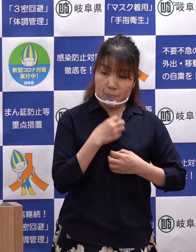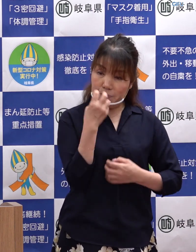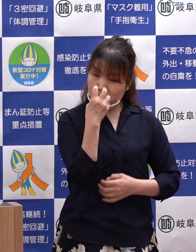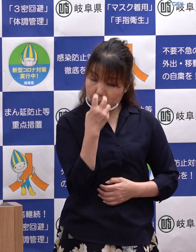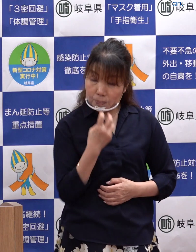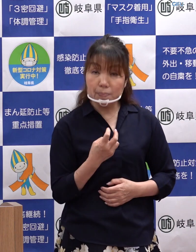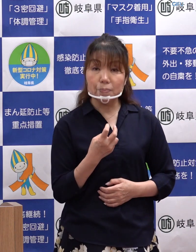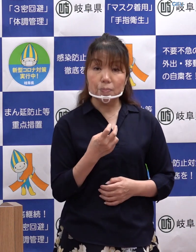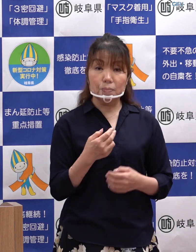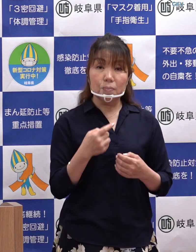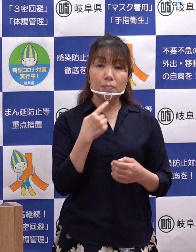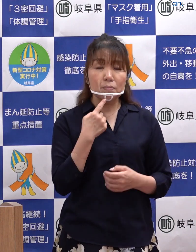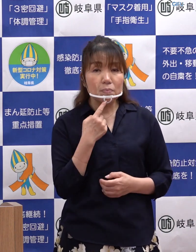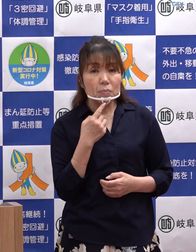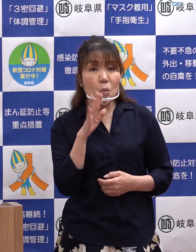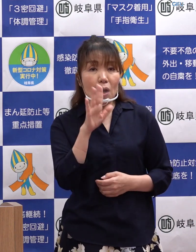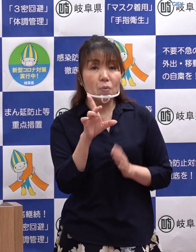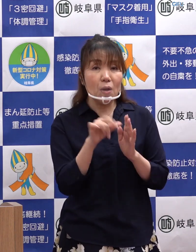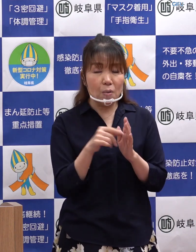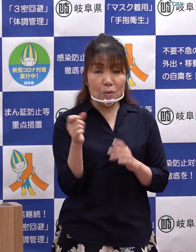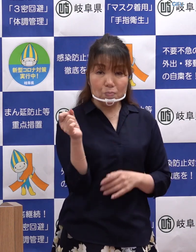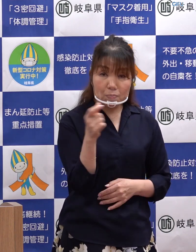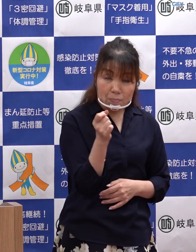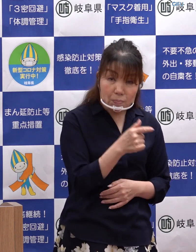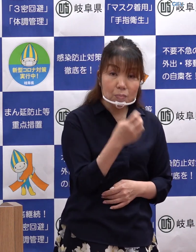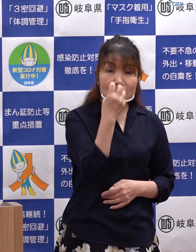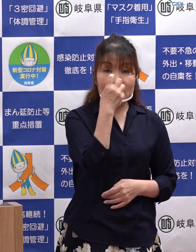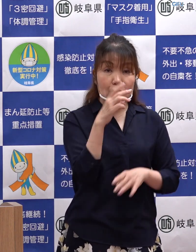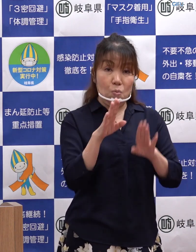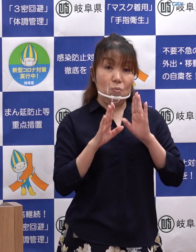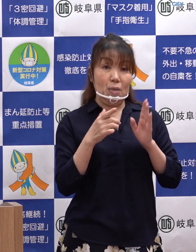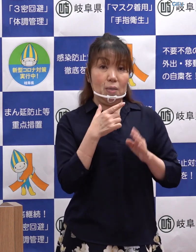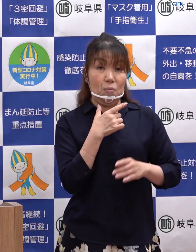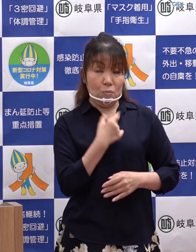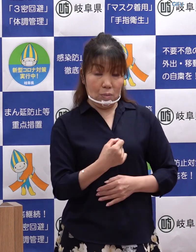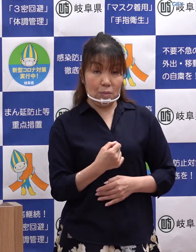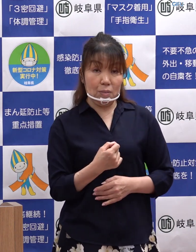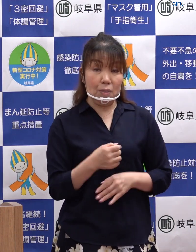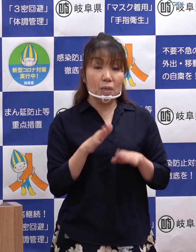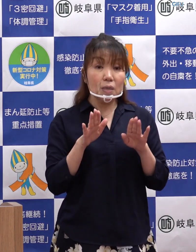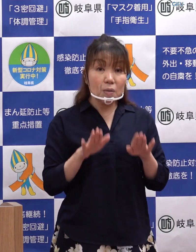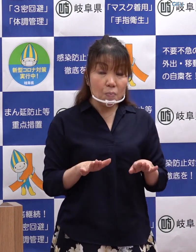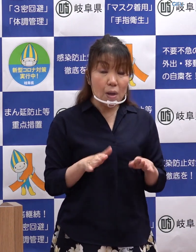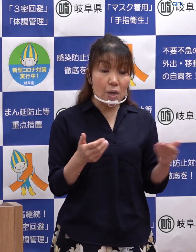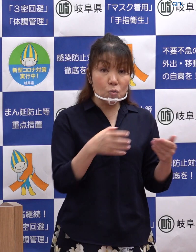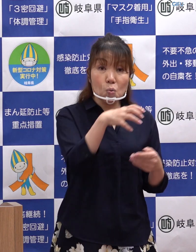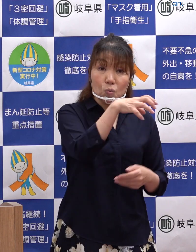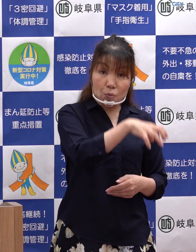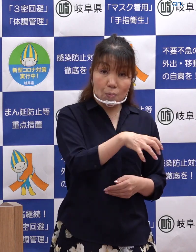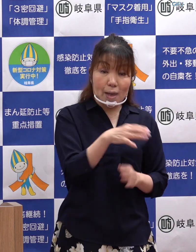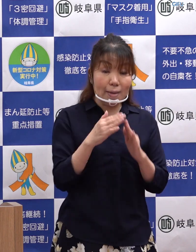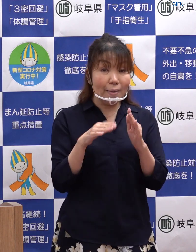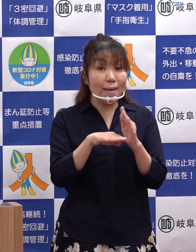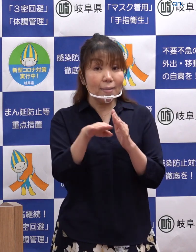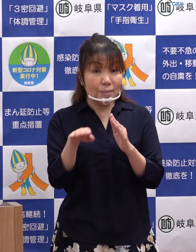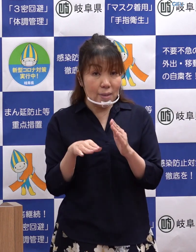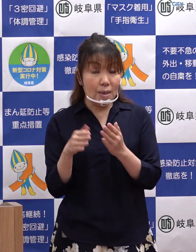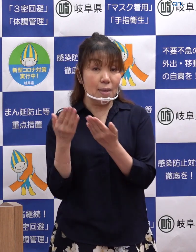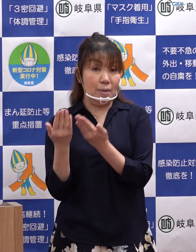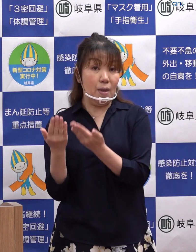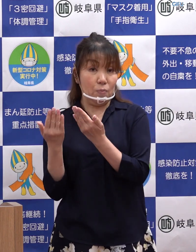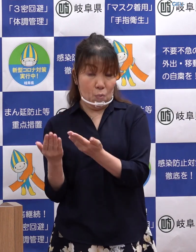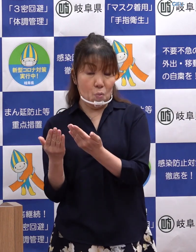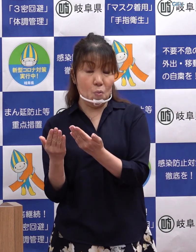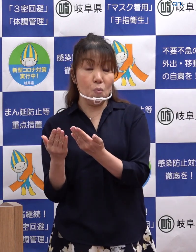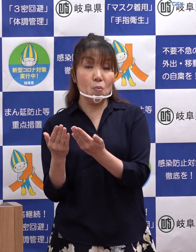異常があれば直ちに検査をしていただきたいということで、このところ、職場、家庭、学校